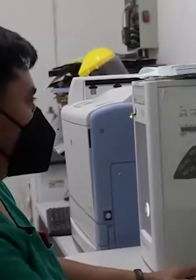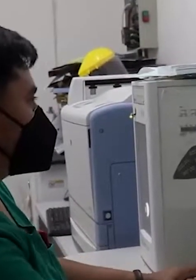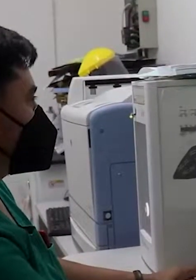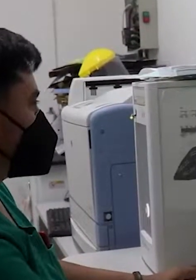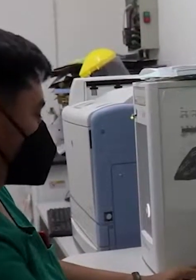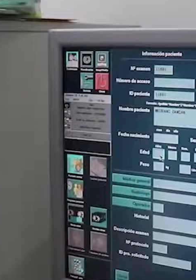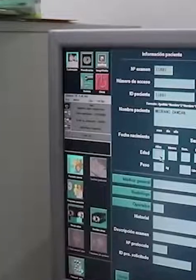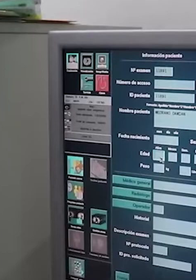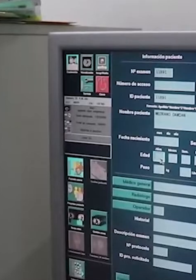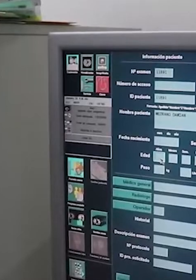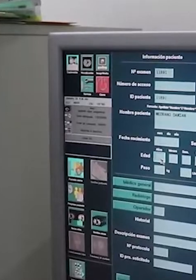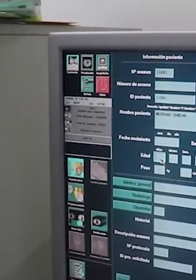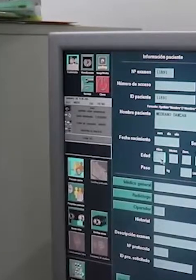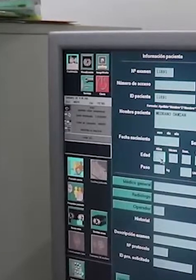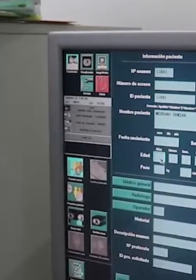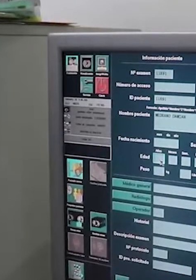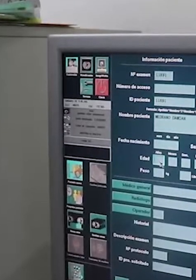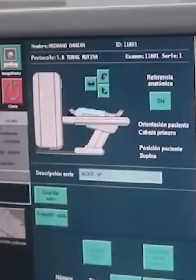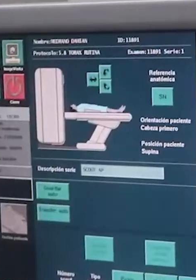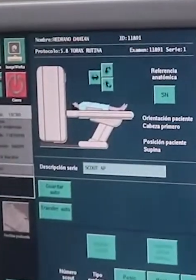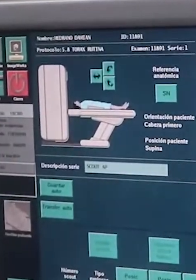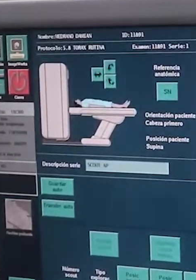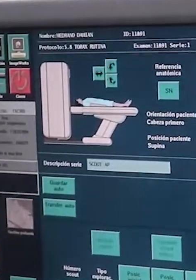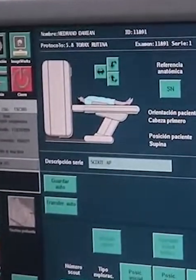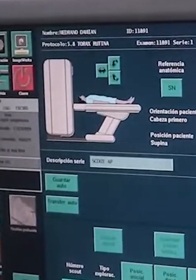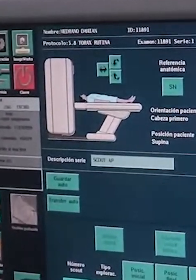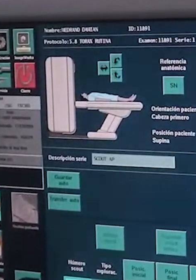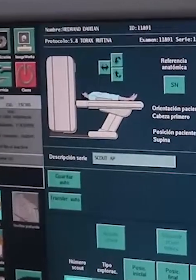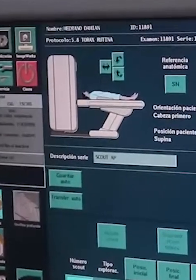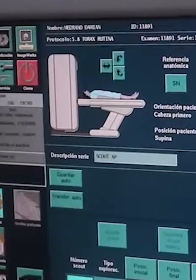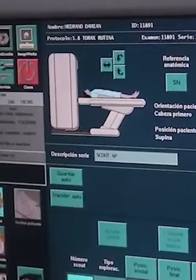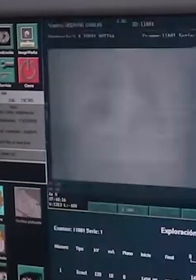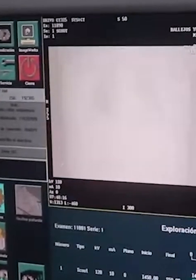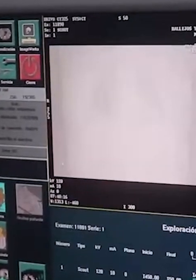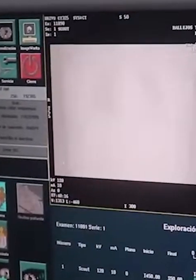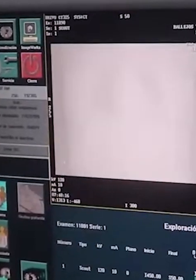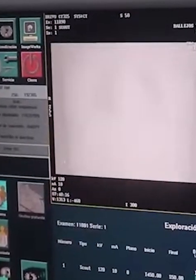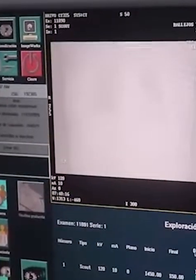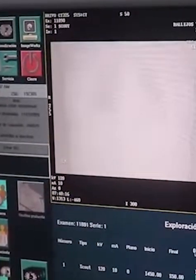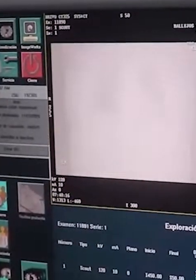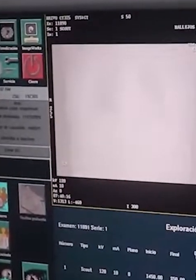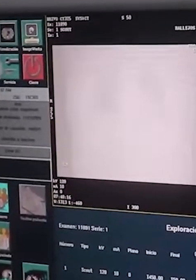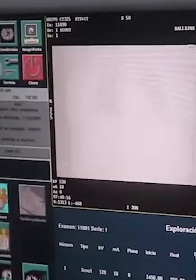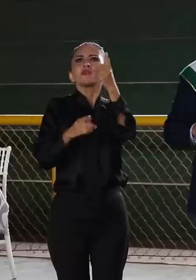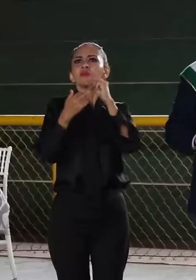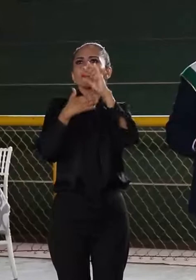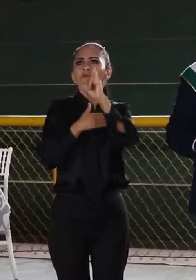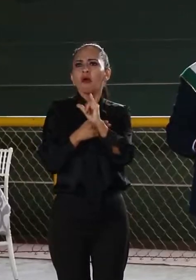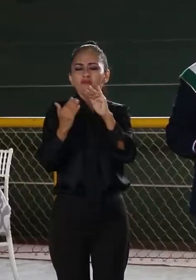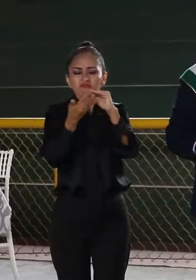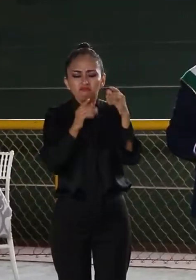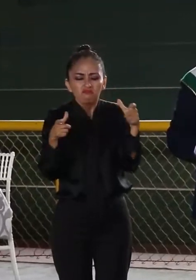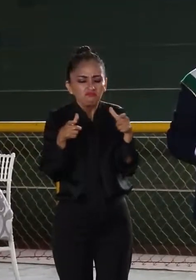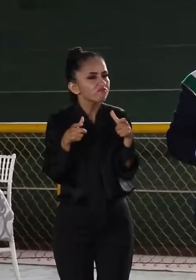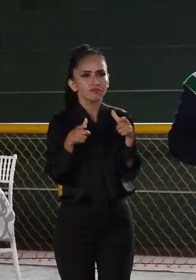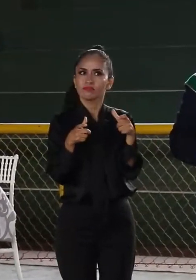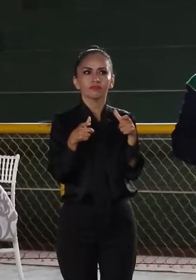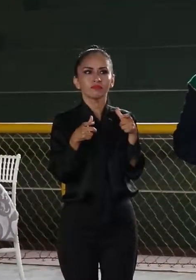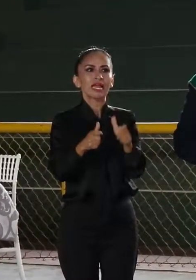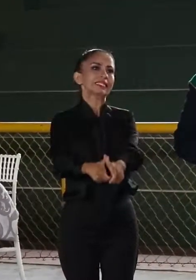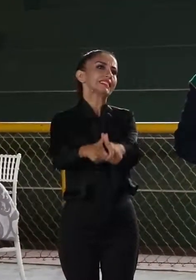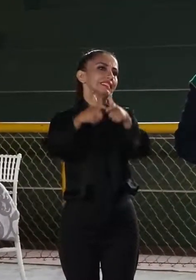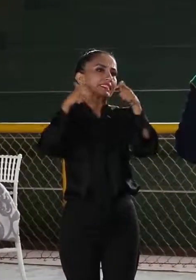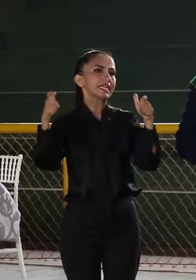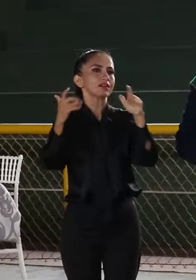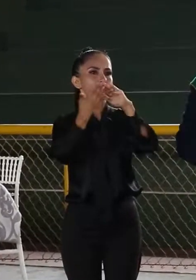a tener ese equipamiento. Porque los medicamentos son importantes. Pero no la veamos la Villa como una ciudadela ya. Veámosla como una